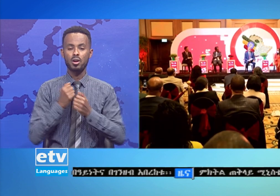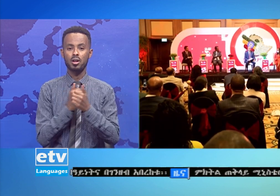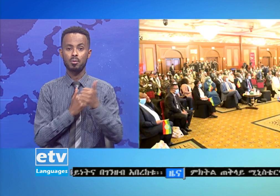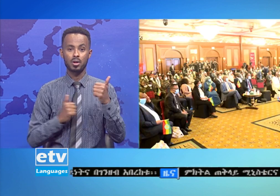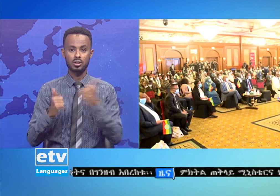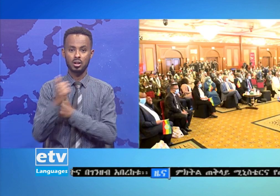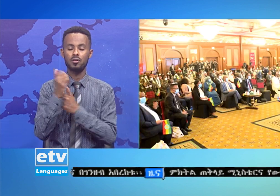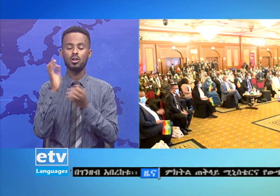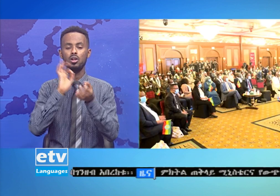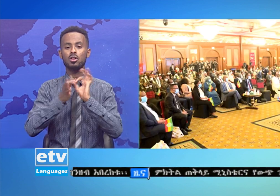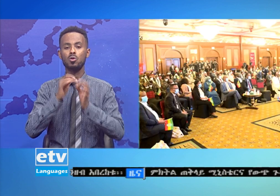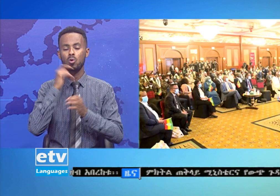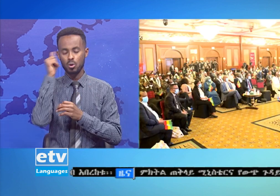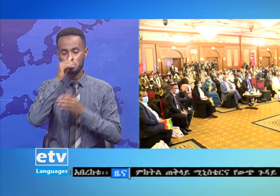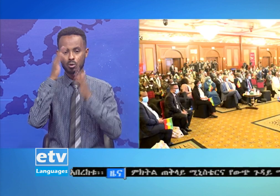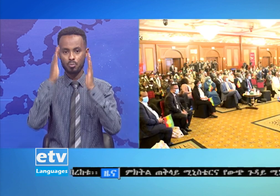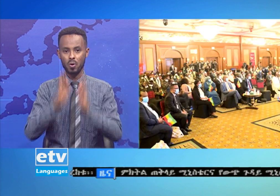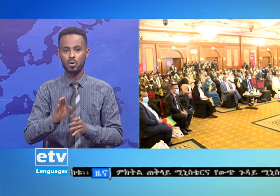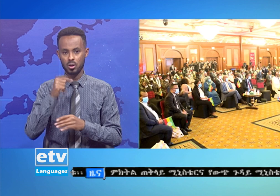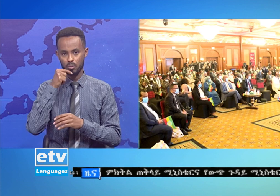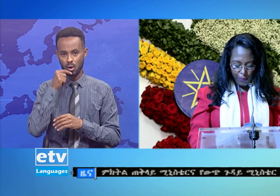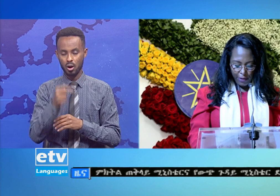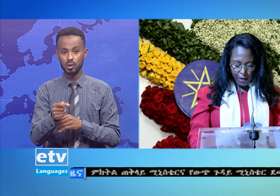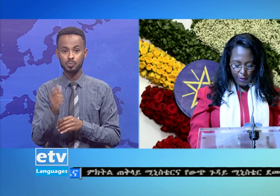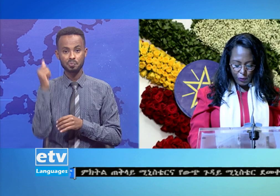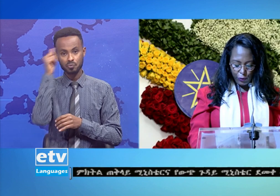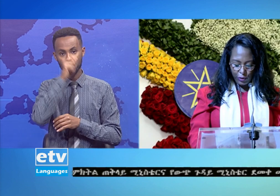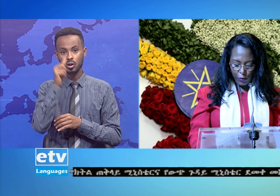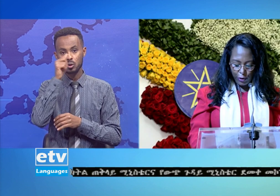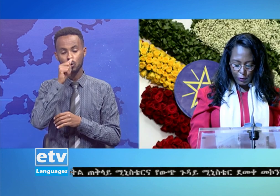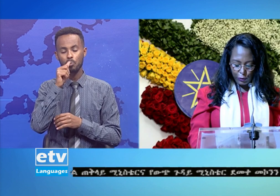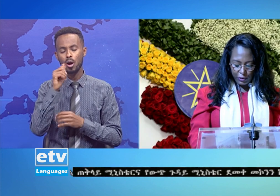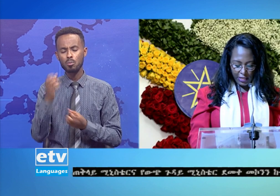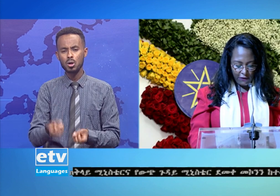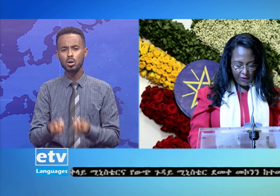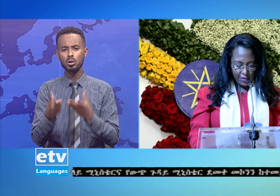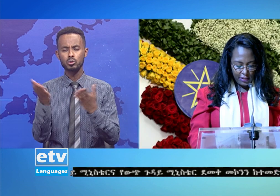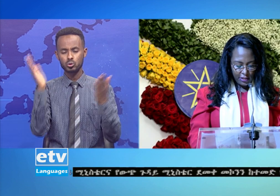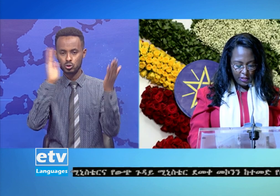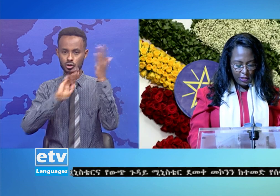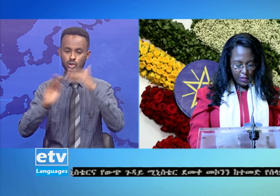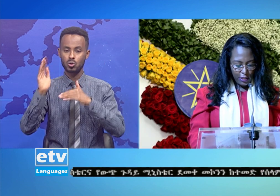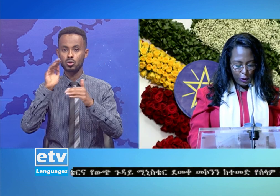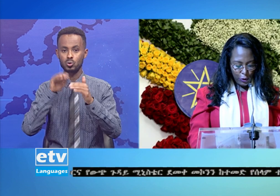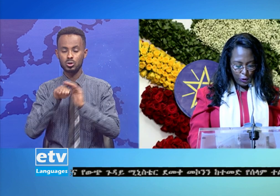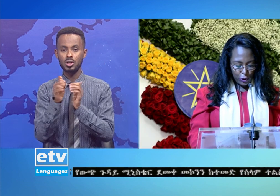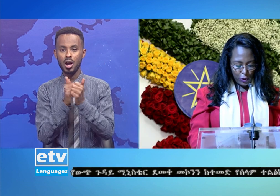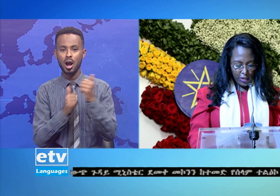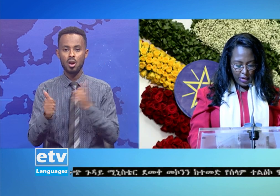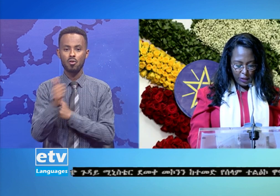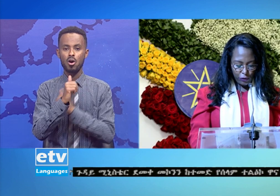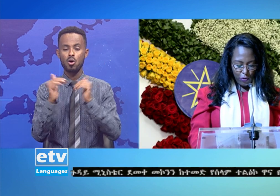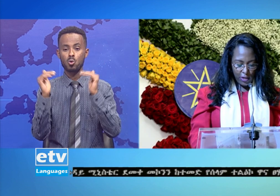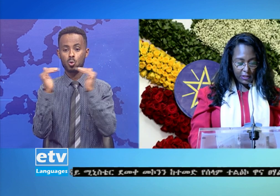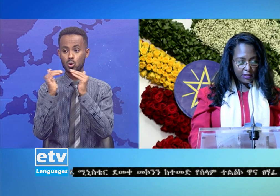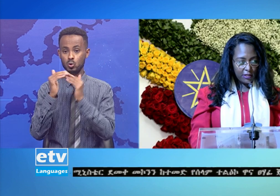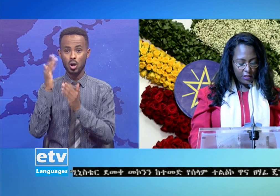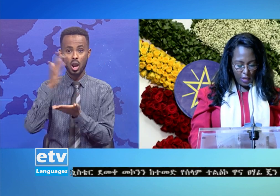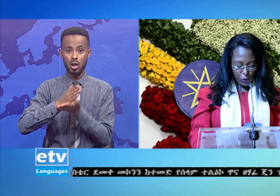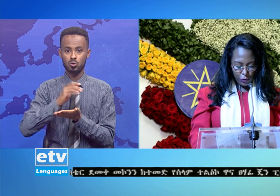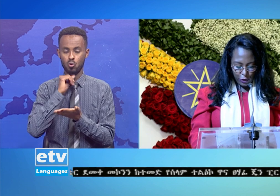የመሻገር ትርጉም ነው ኢትዮጵያዊነትም ብለዋል። ኢትዮጵያ በብዙ ውጣ ውረዶች ውስጥ አልፋ እክሎቿ